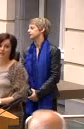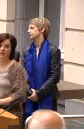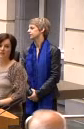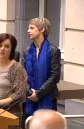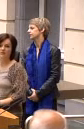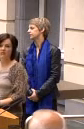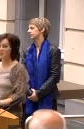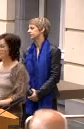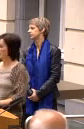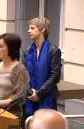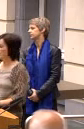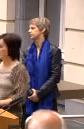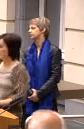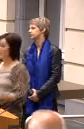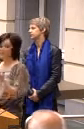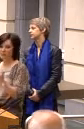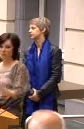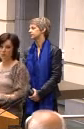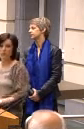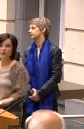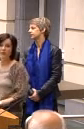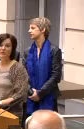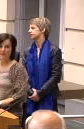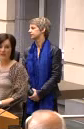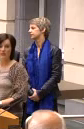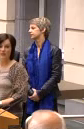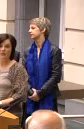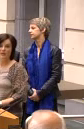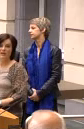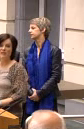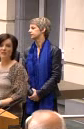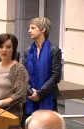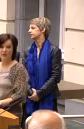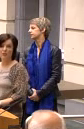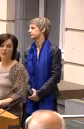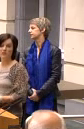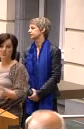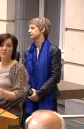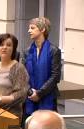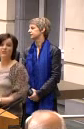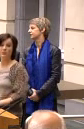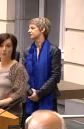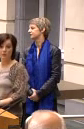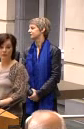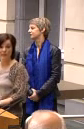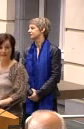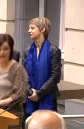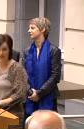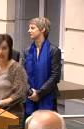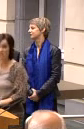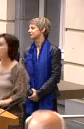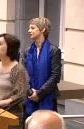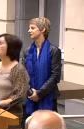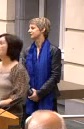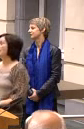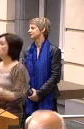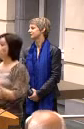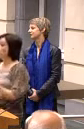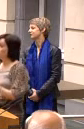dat, meneer de minister, en ik ben blij dat u vandaag op deze vraag zal antwoorden als minister bevoegd voor gelijke kansen. En ik hoop ook echt